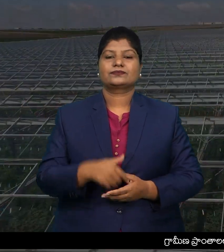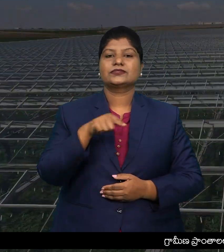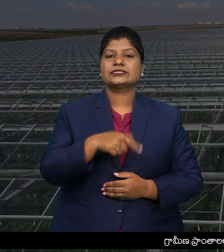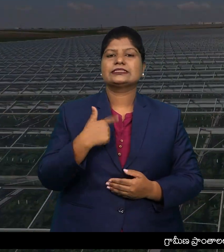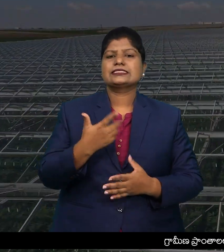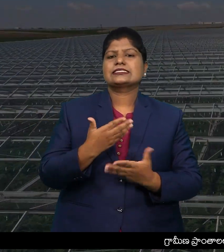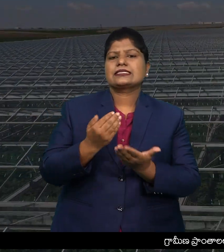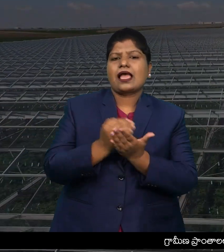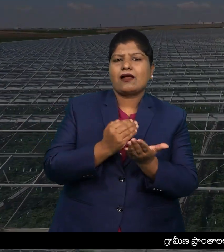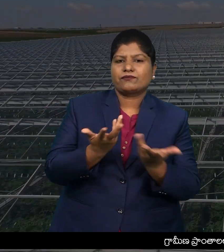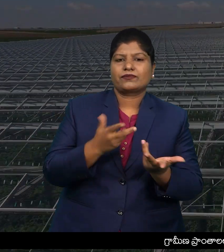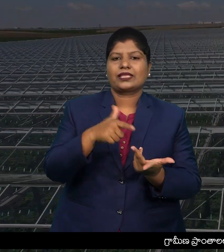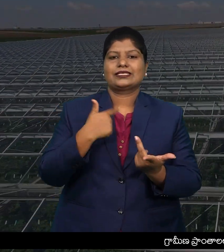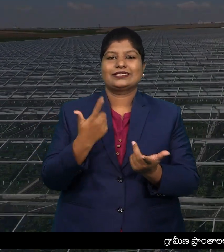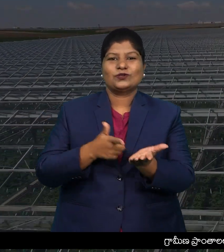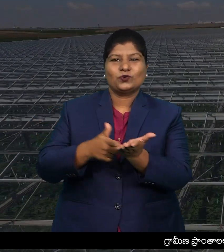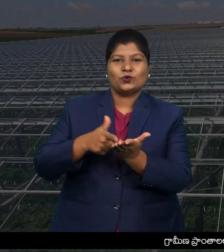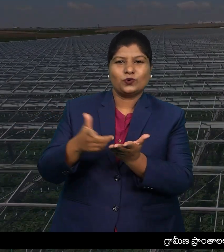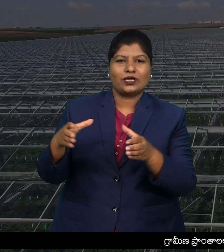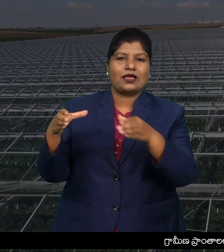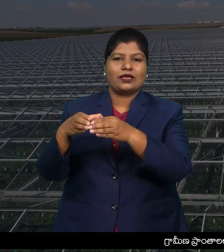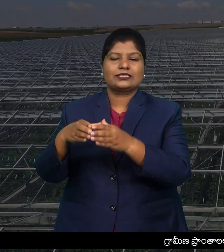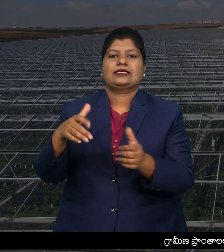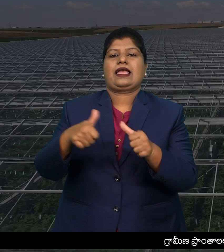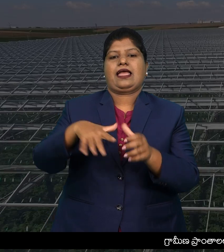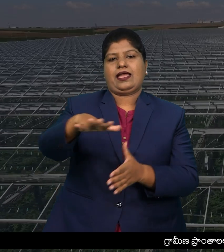గ్రామీణ ప్రాంతాలలో వ్యవసాయాన్ని కొనసాగిస్తారు.